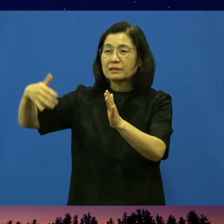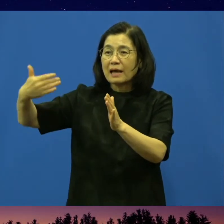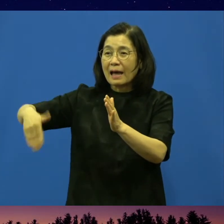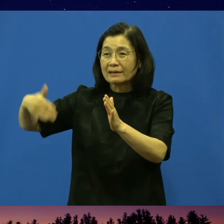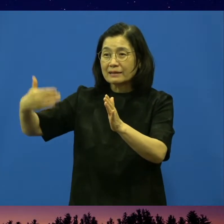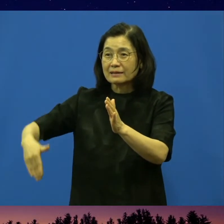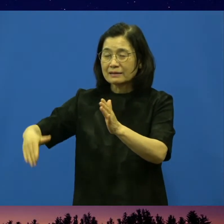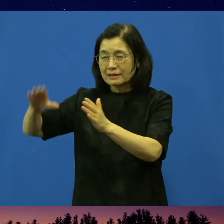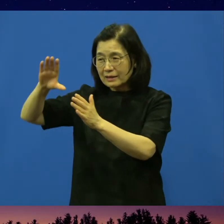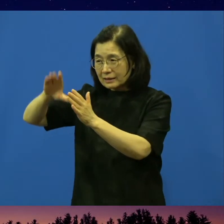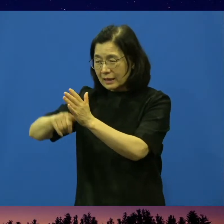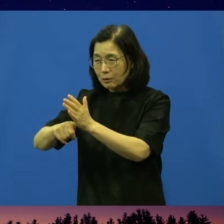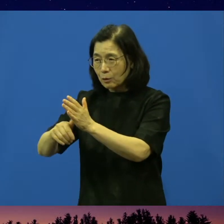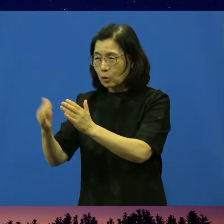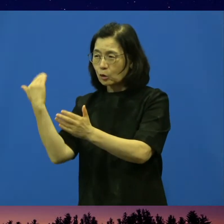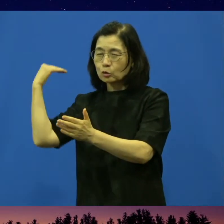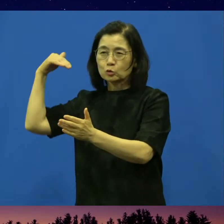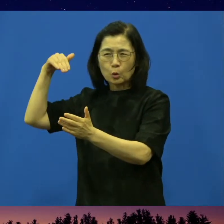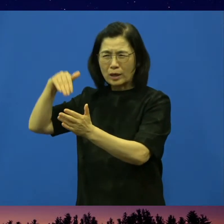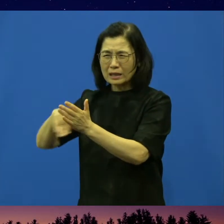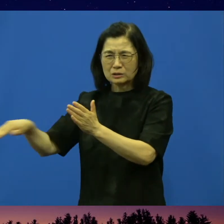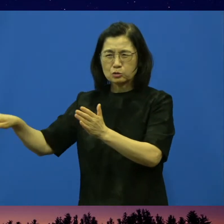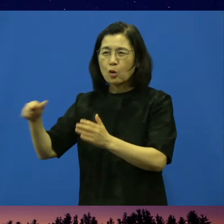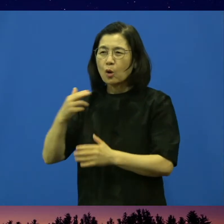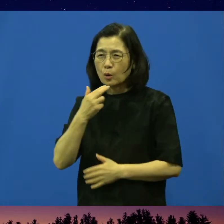전적인 하나님의 은혜예요.